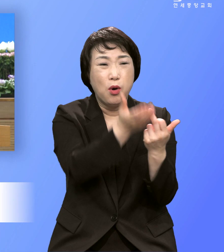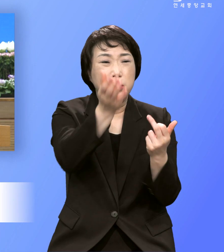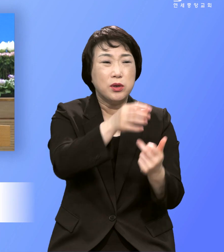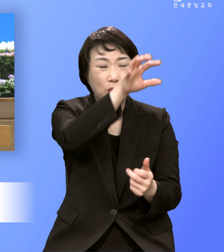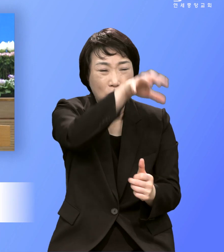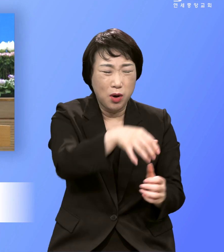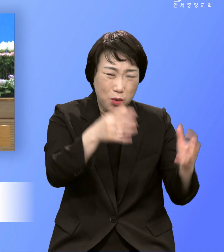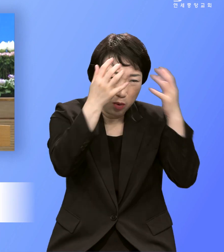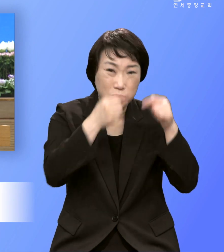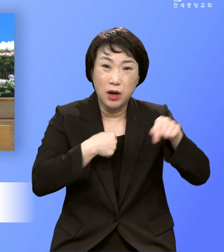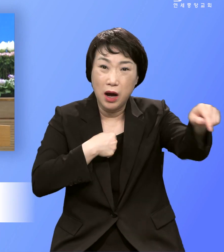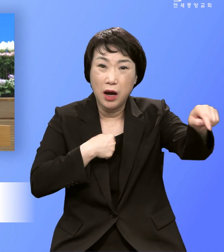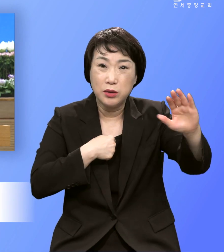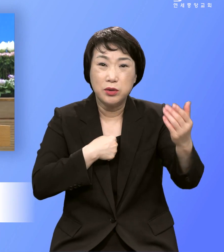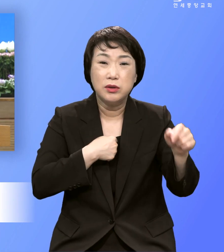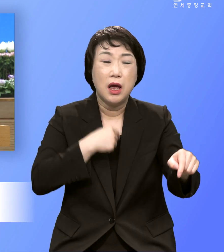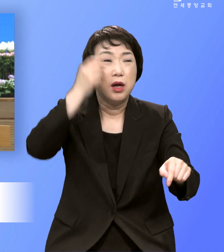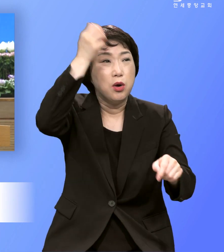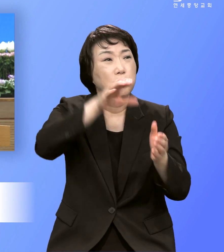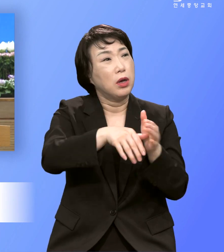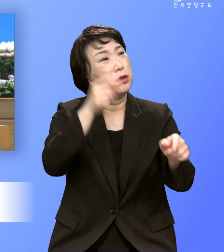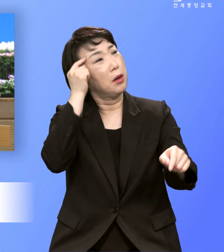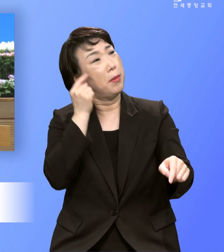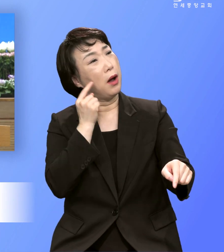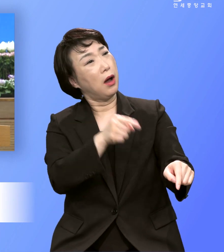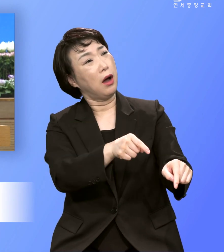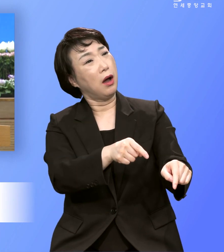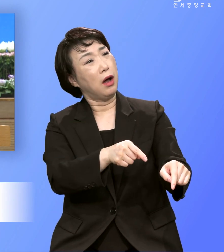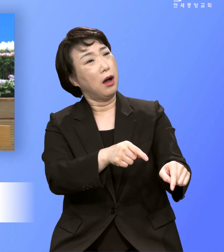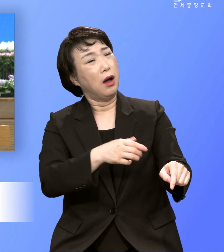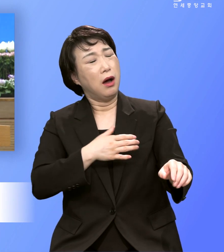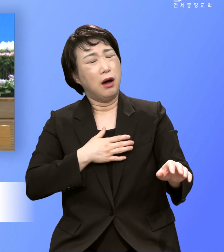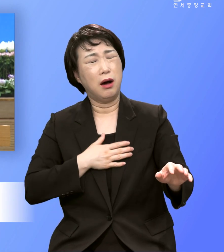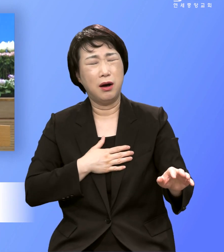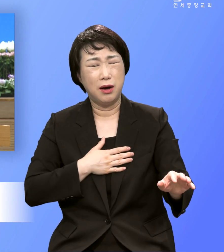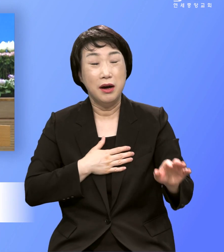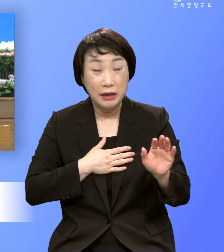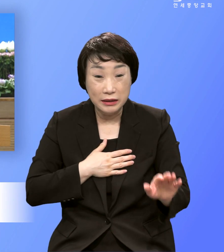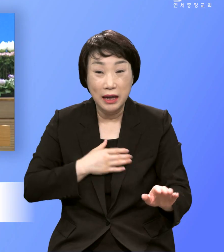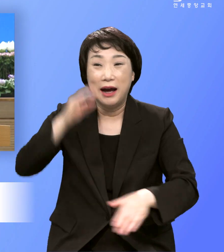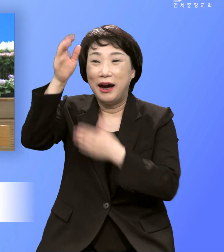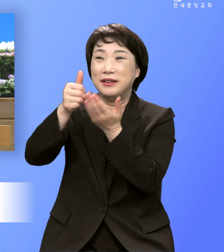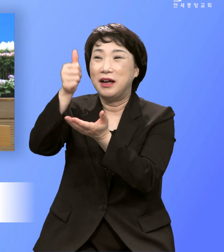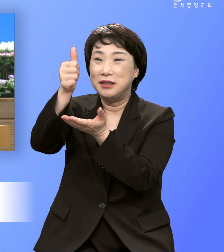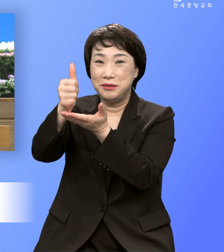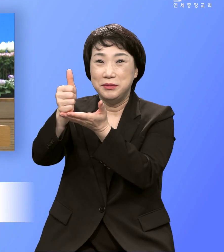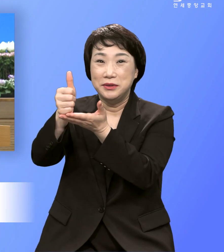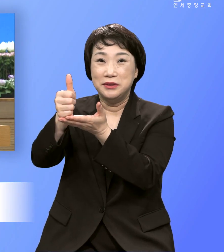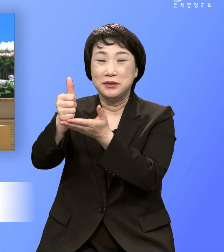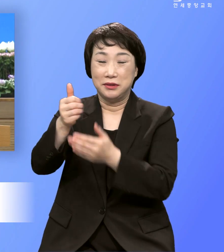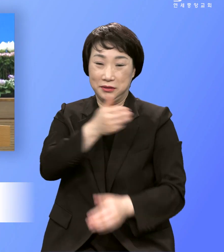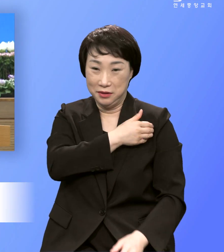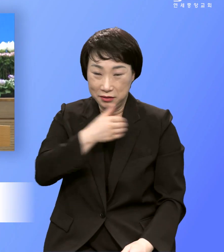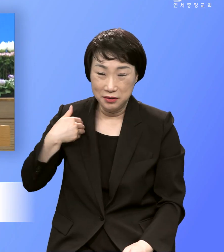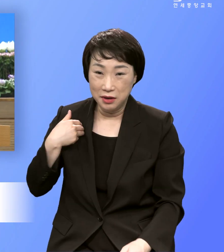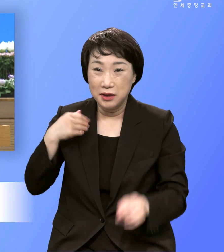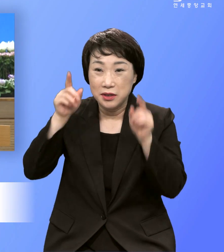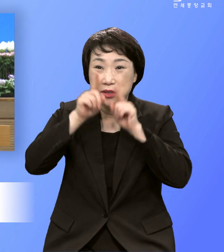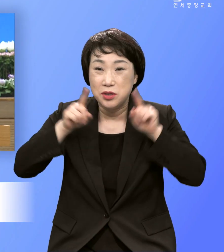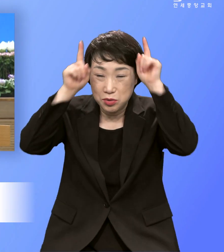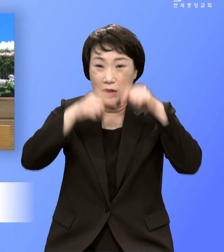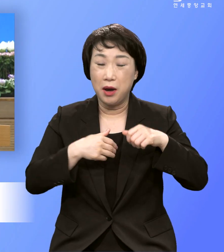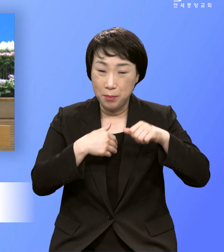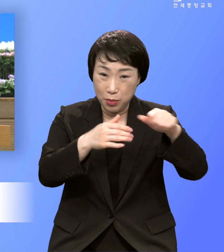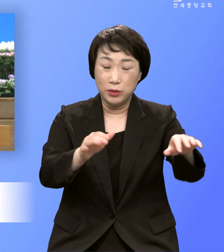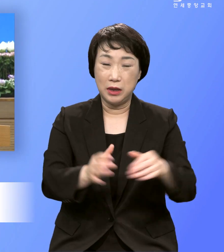불못에서 고통당할 네 영혼의 때를 기억하라. 근데 하나님은 능히 지옥